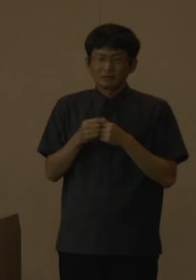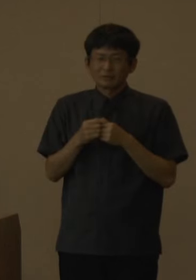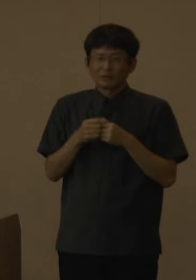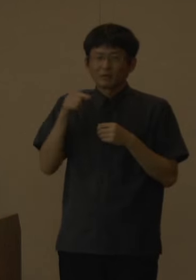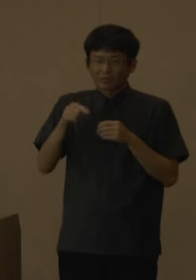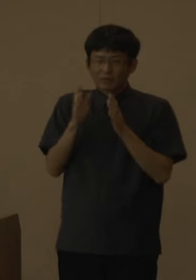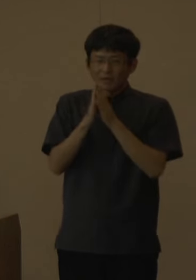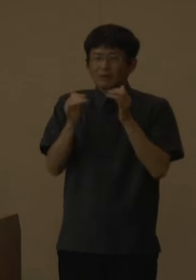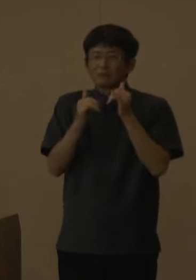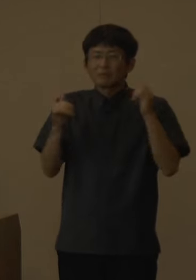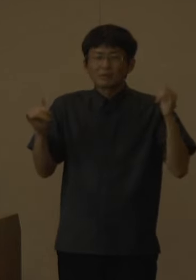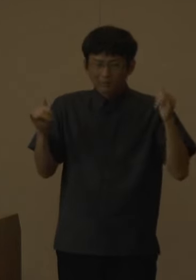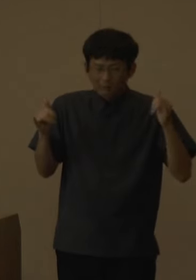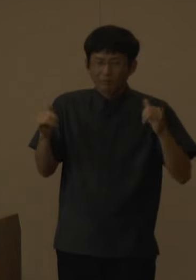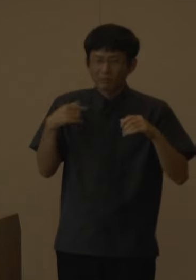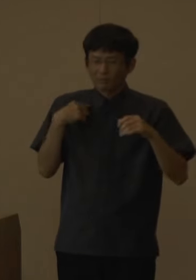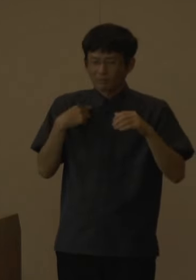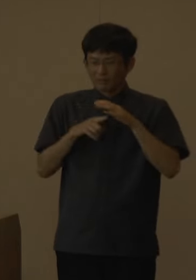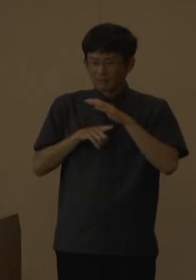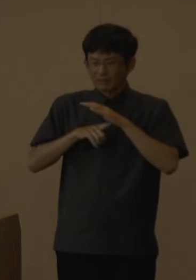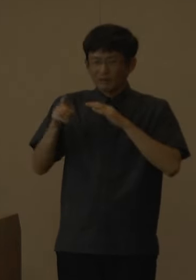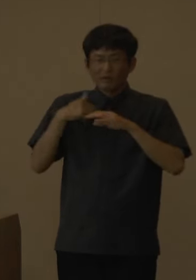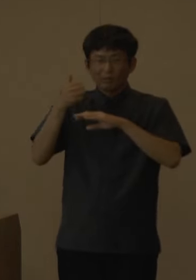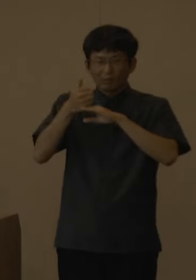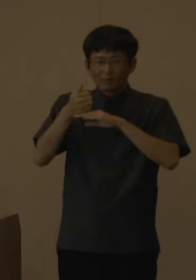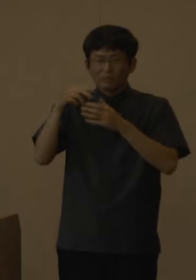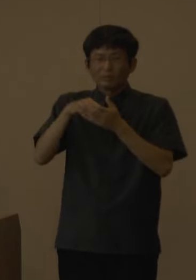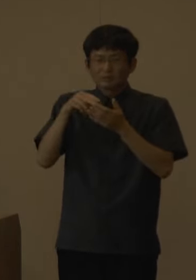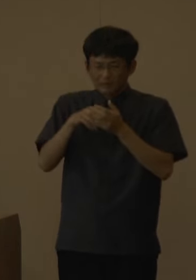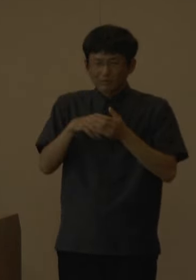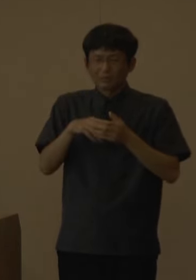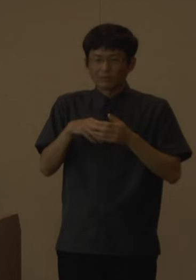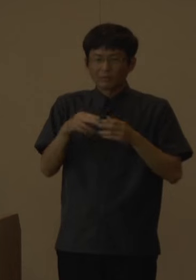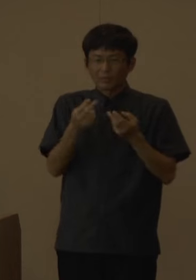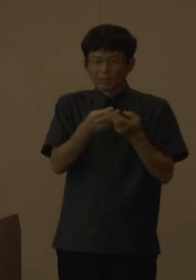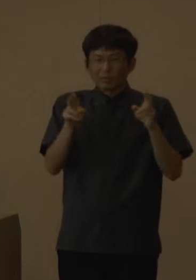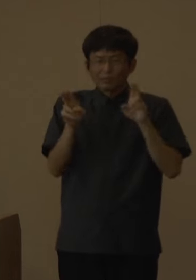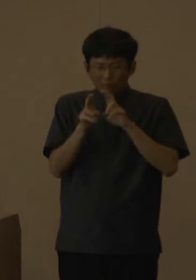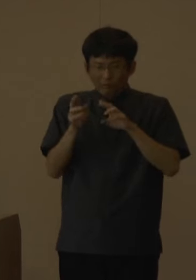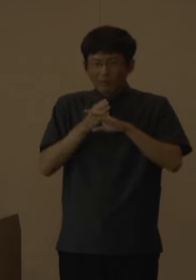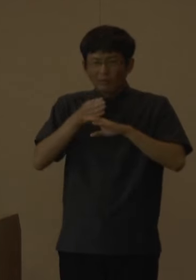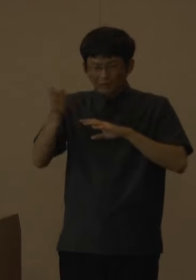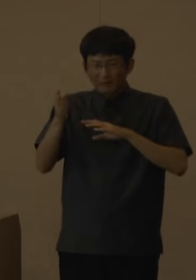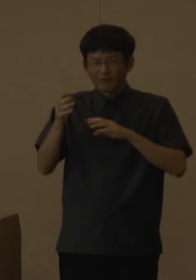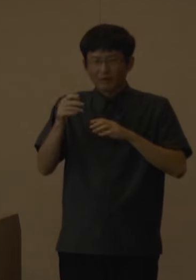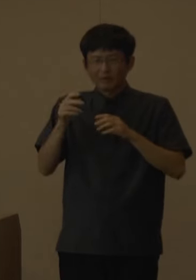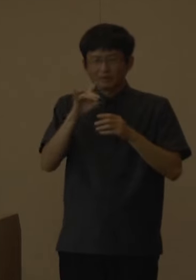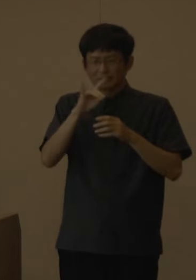県民のその代表としてのそれぞれの党派を超えた議員の活動についてもしっかりと我